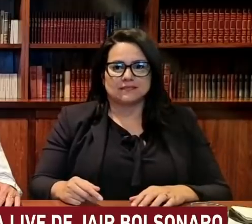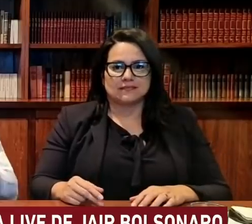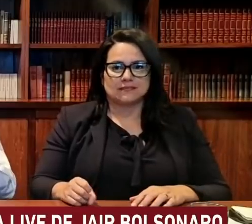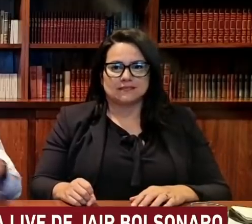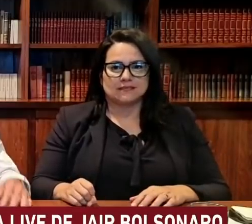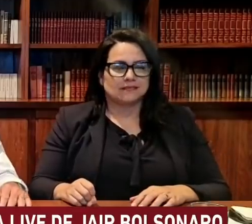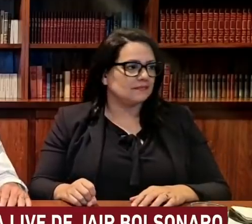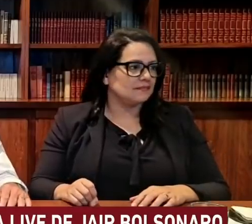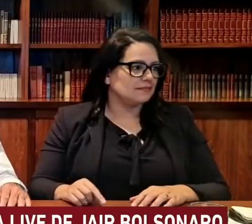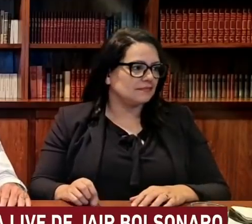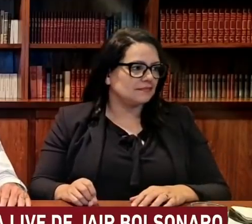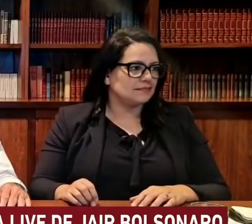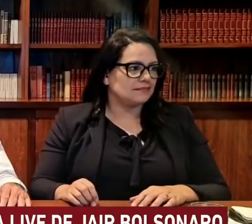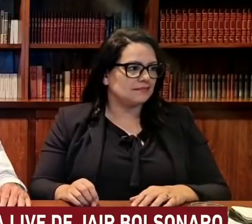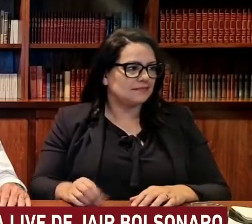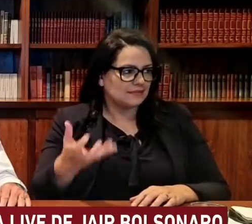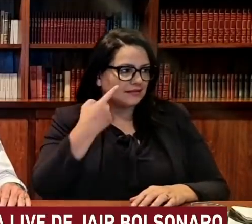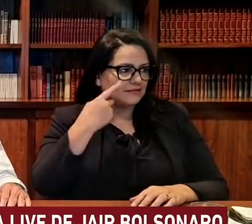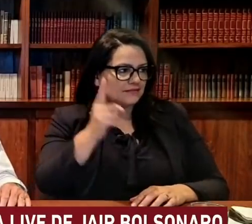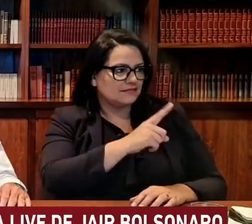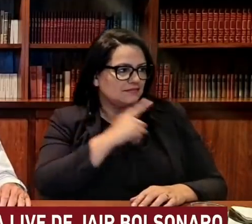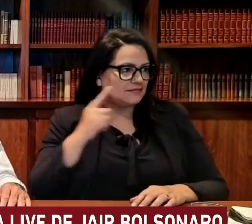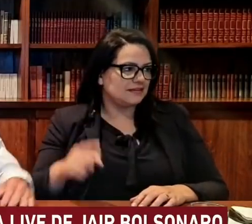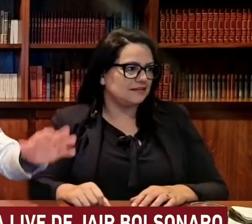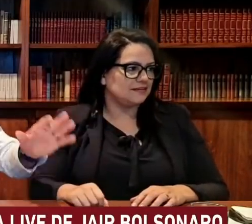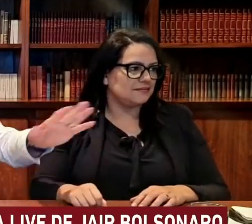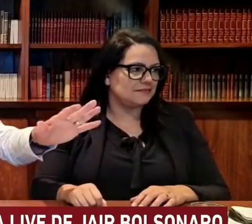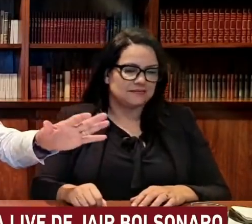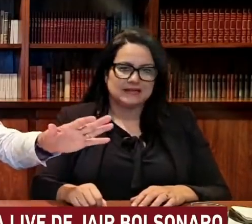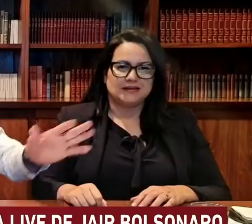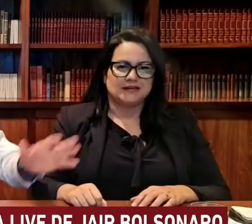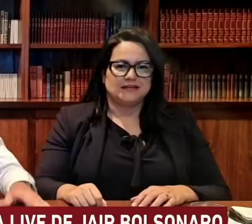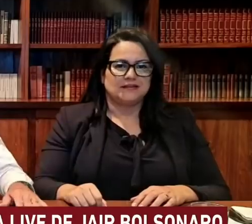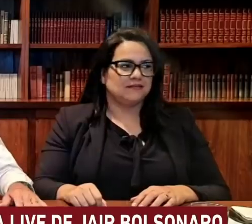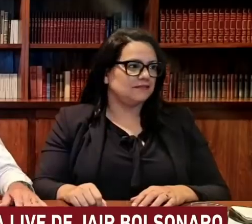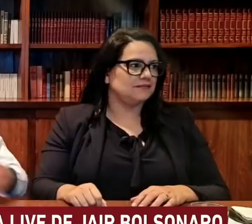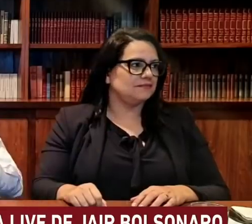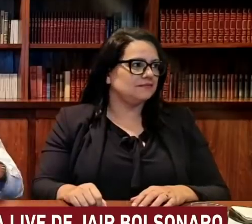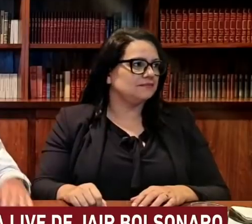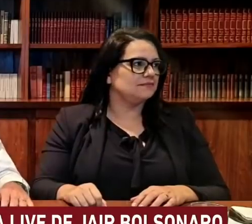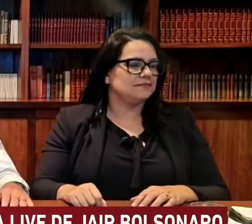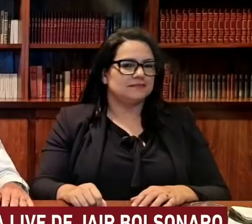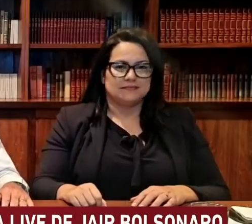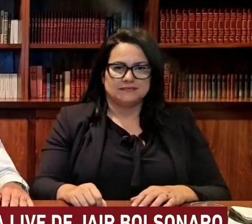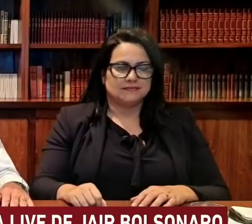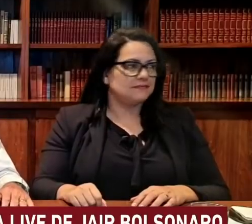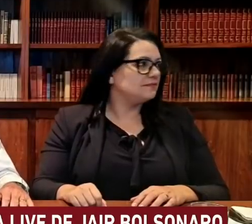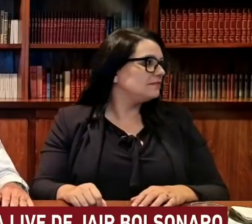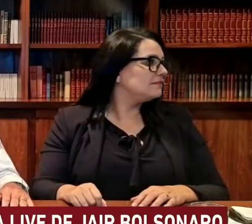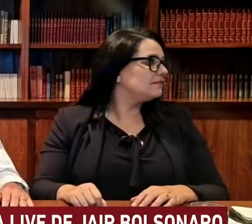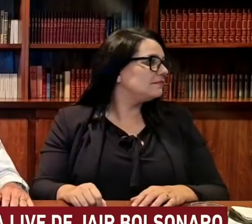Agostinho Fernandes. Quer botar a cara aqui, ô? Vem. Quer não, então? Quer, não quer? Fica aí, você que sabe. Quer botar a cara aqui?